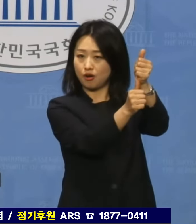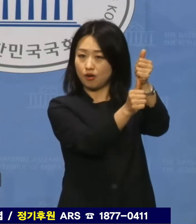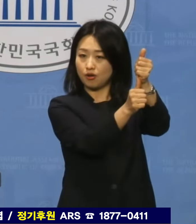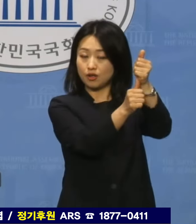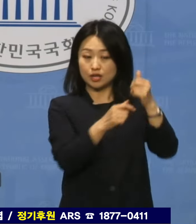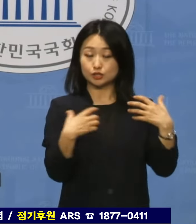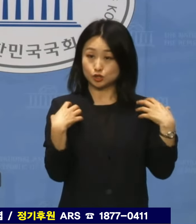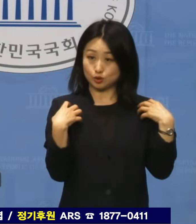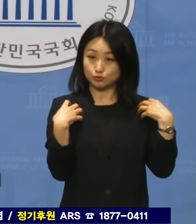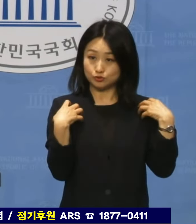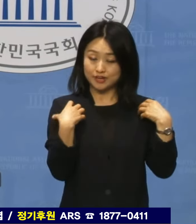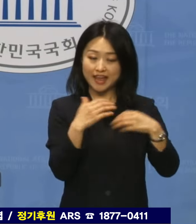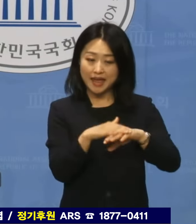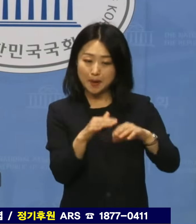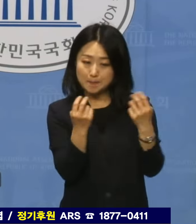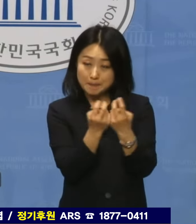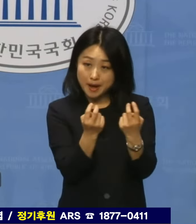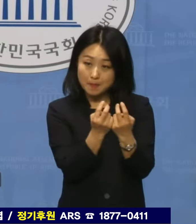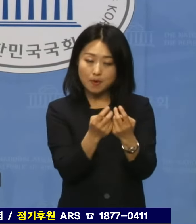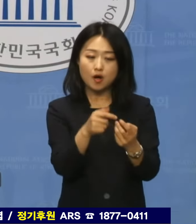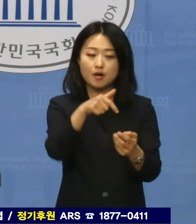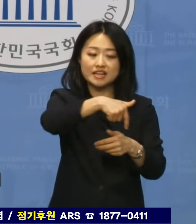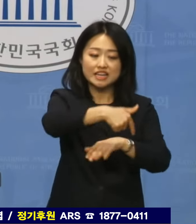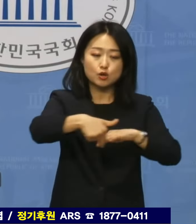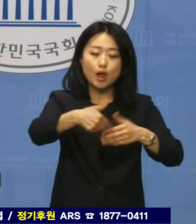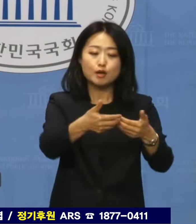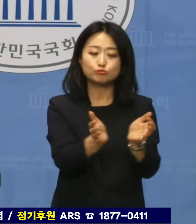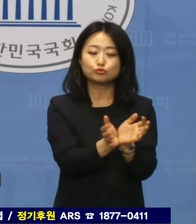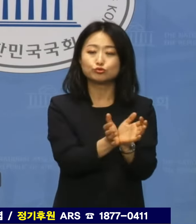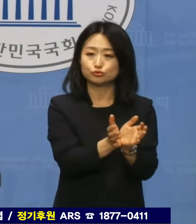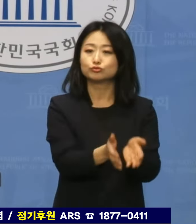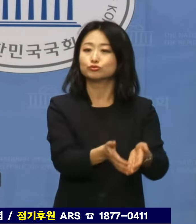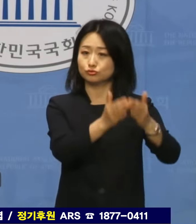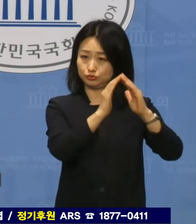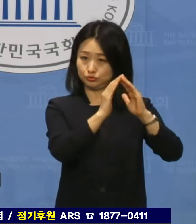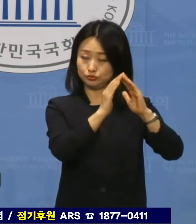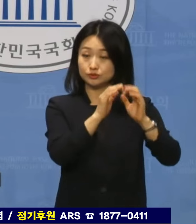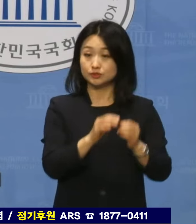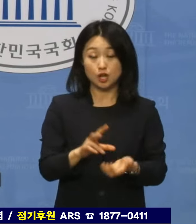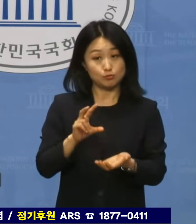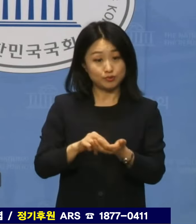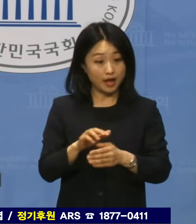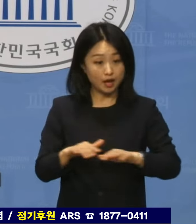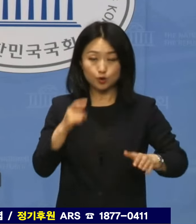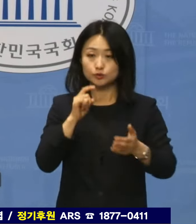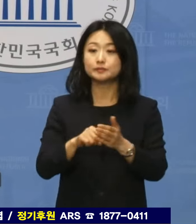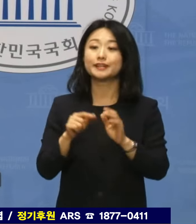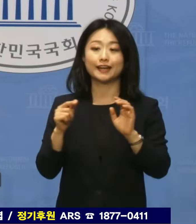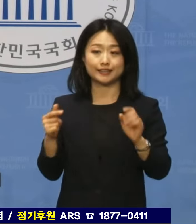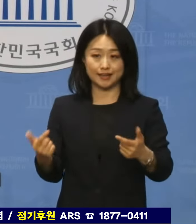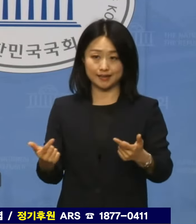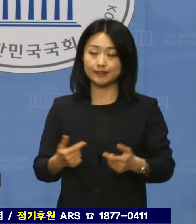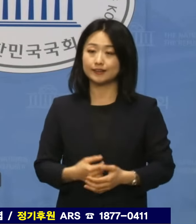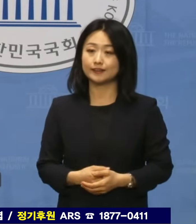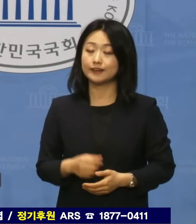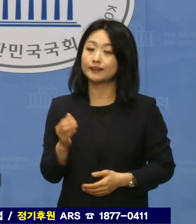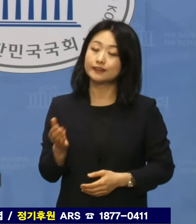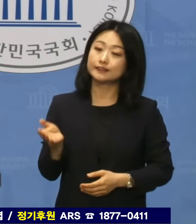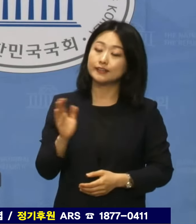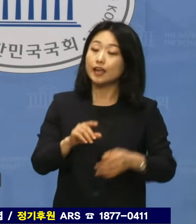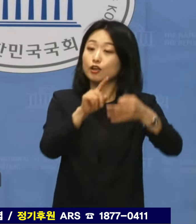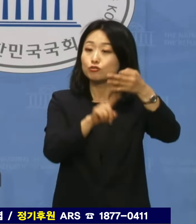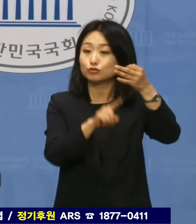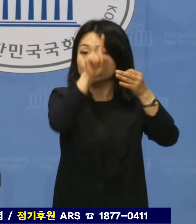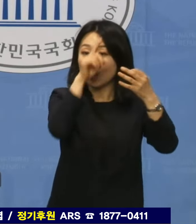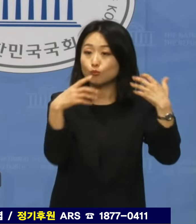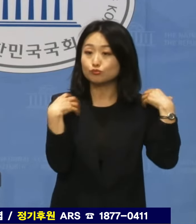저출생 대응기획부를 만든다고 합니다. 저출생 문제, 쉬운 문제가 아니죠. 그런데